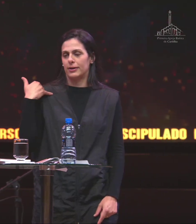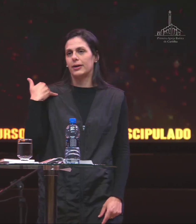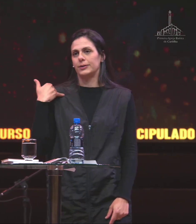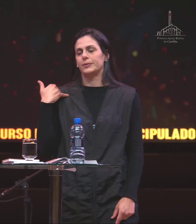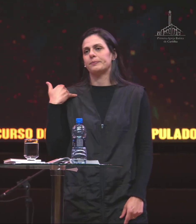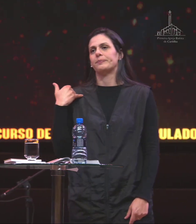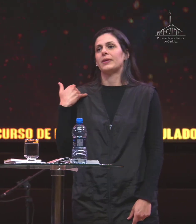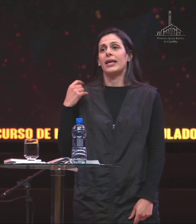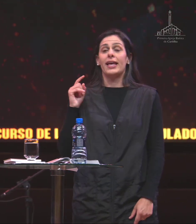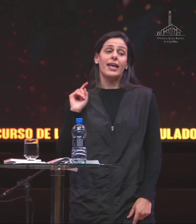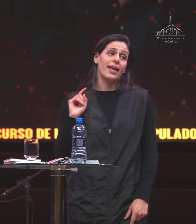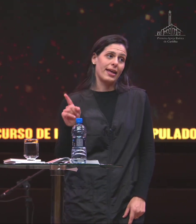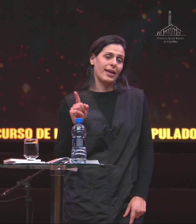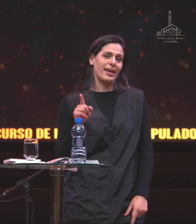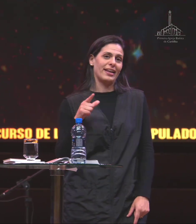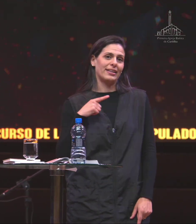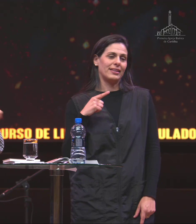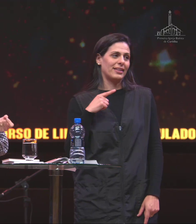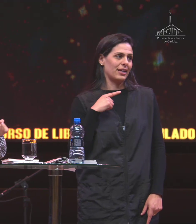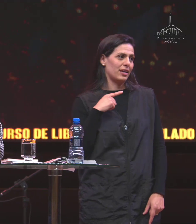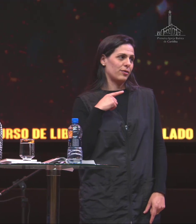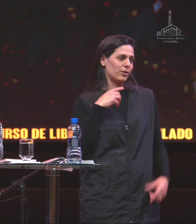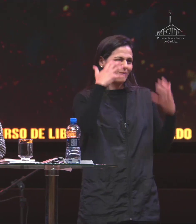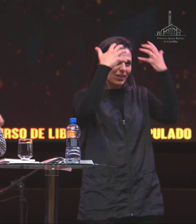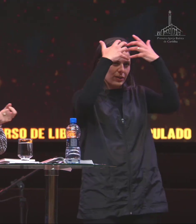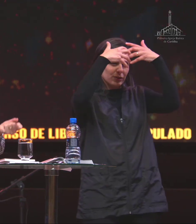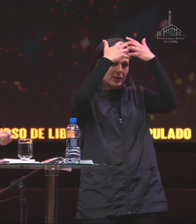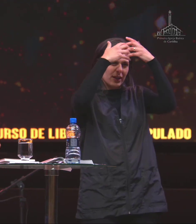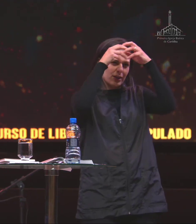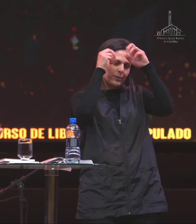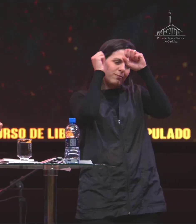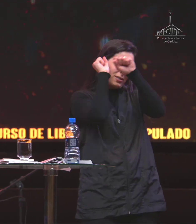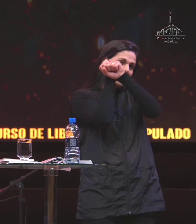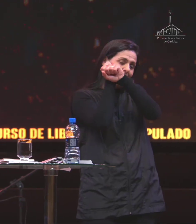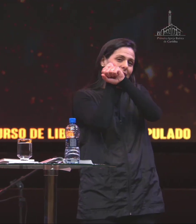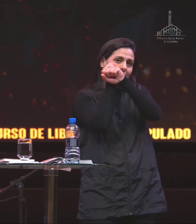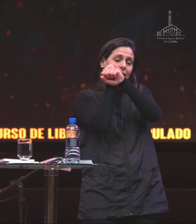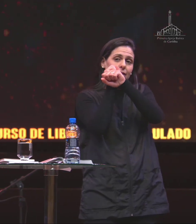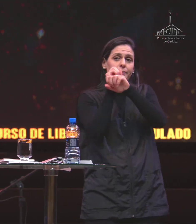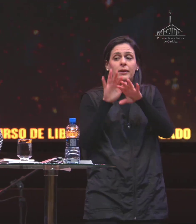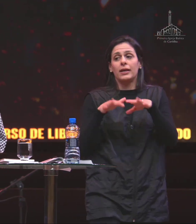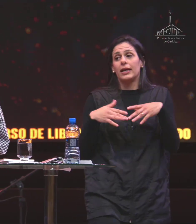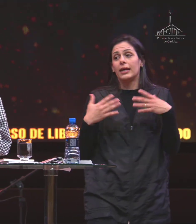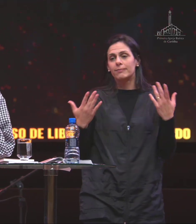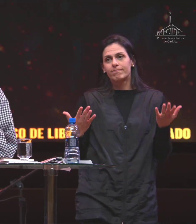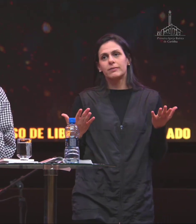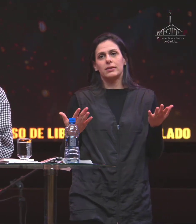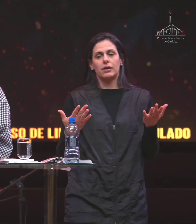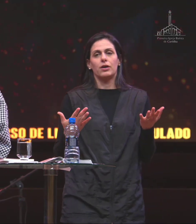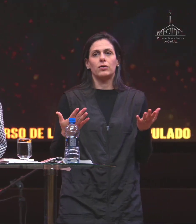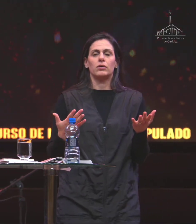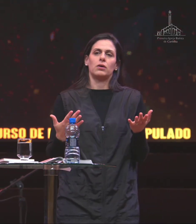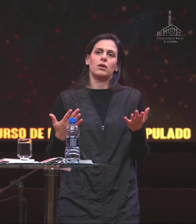grandes, né? E eu estava ali tentando hoje, como que fala?